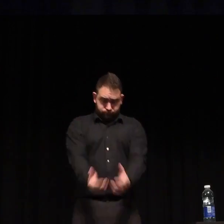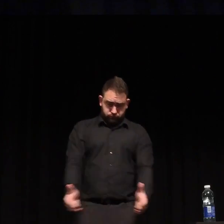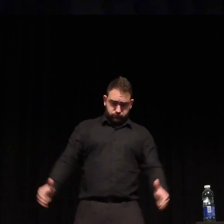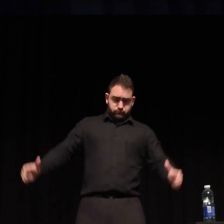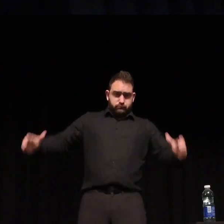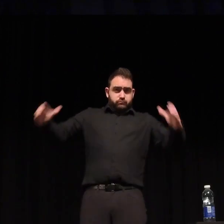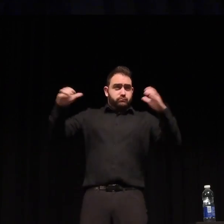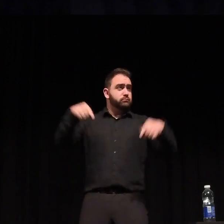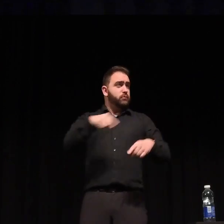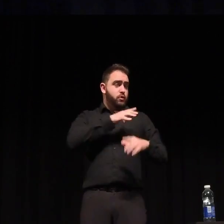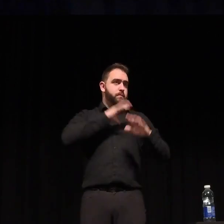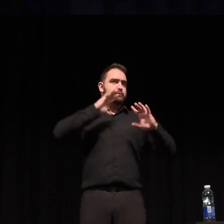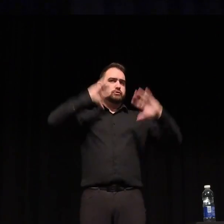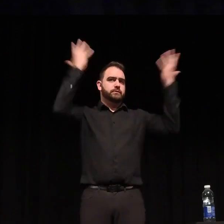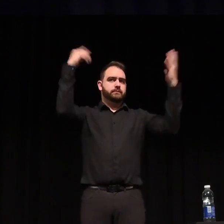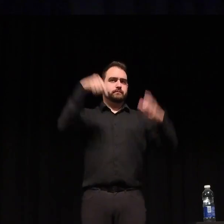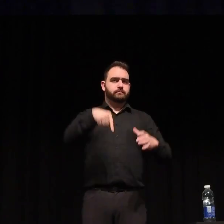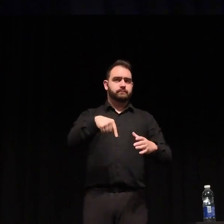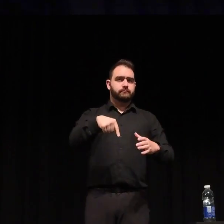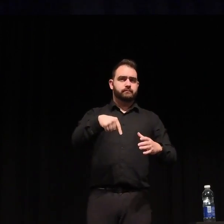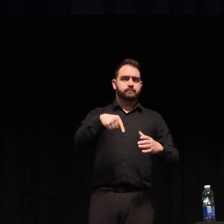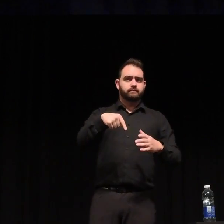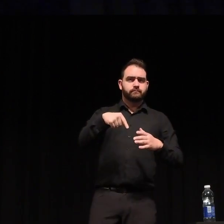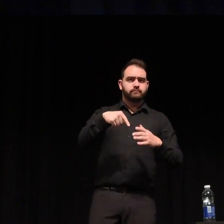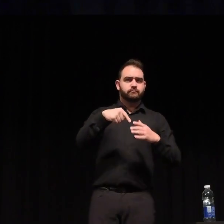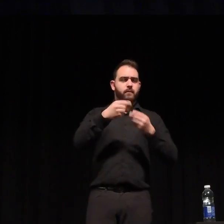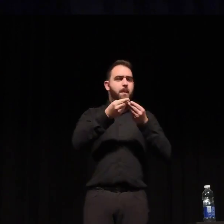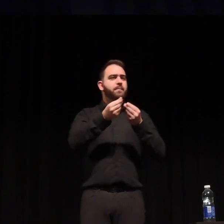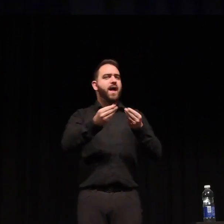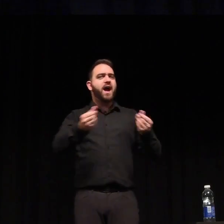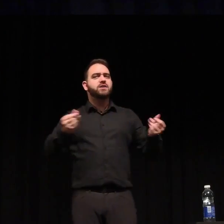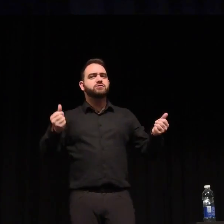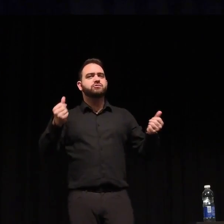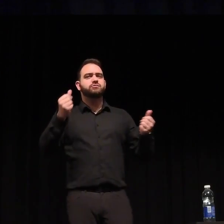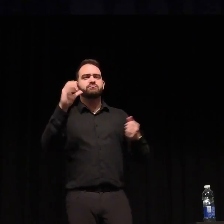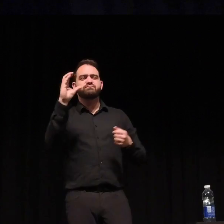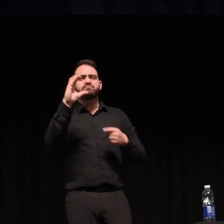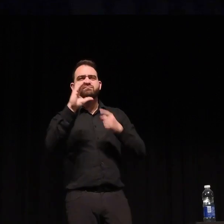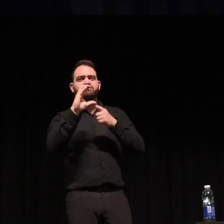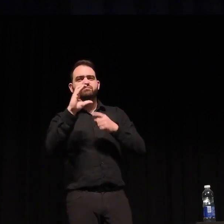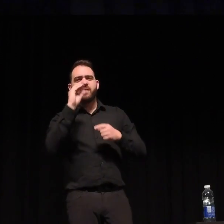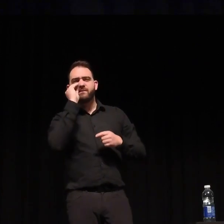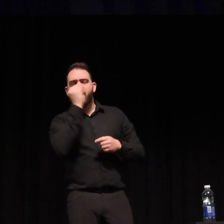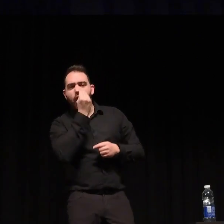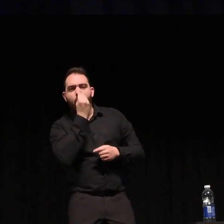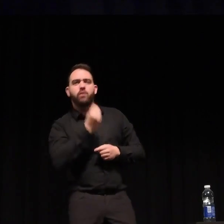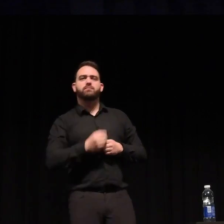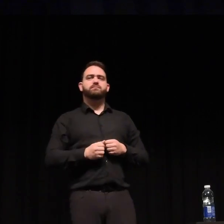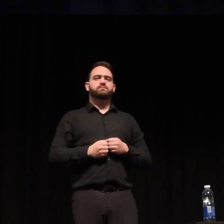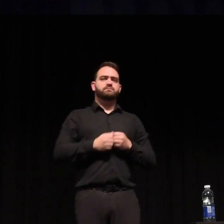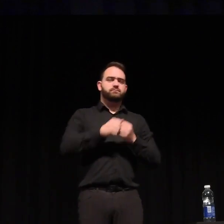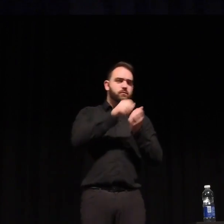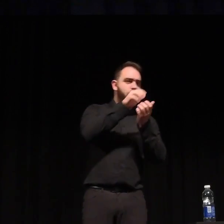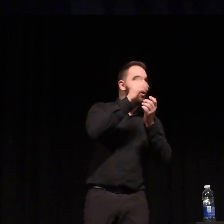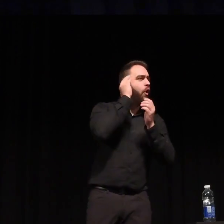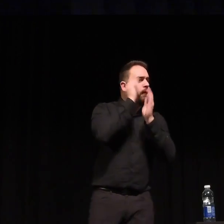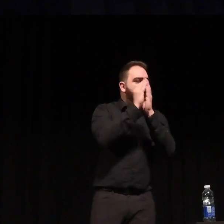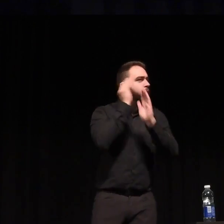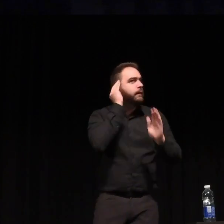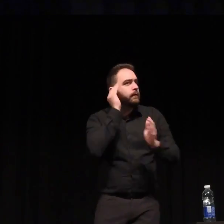des coquillages, des fleurs. Et on disait à un enfant, « Pige quelque chose au hasard. Le vent va te